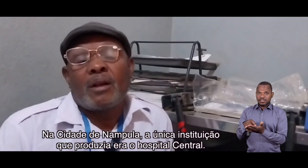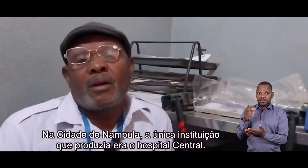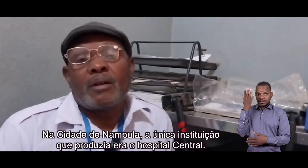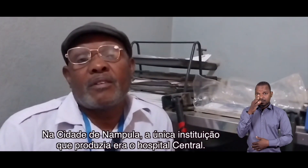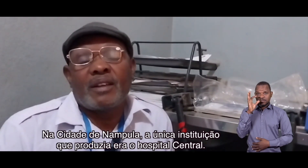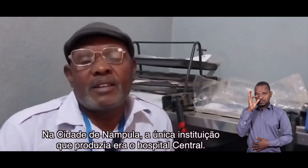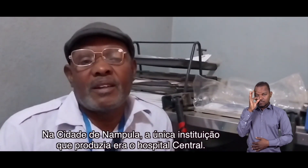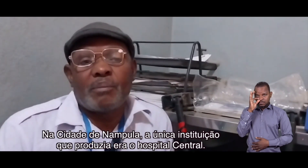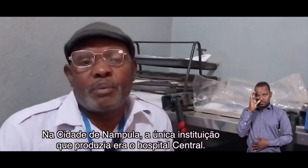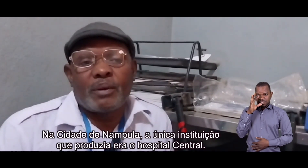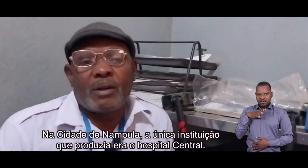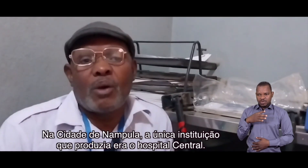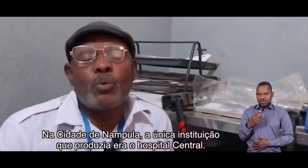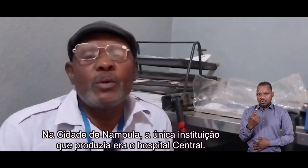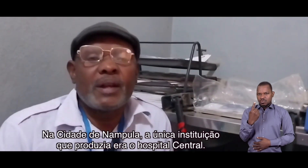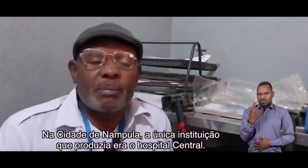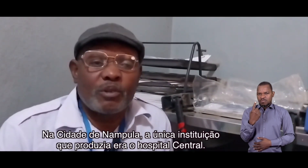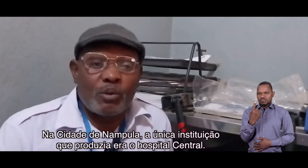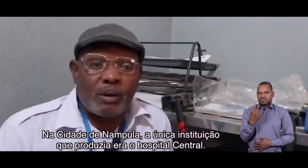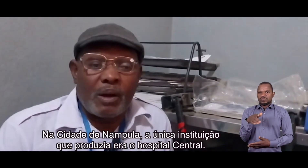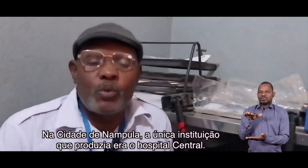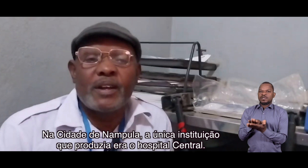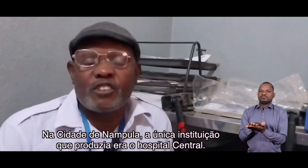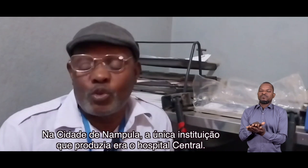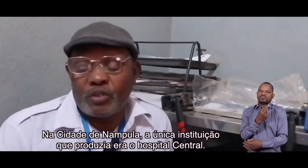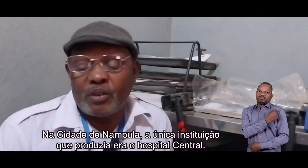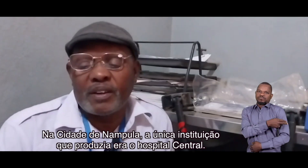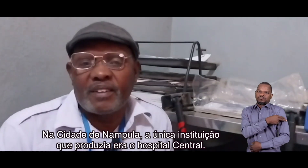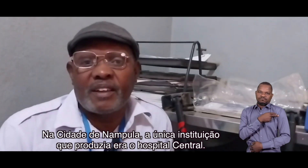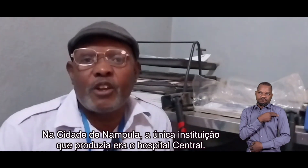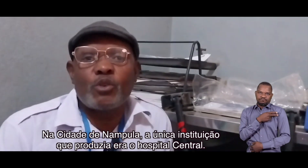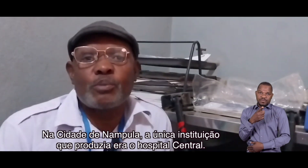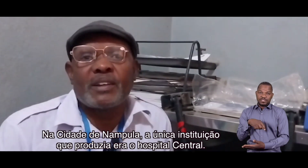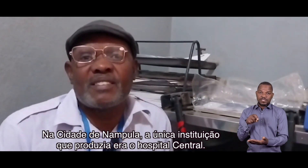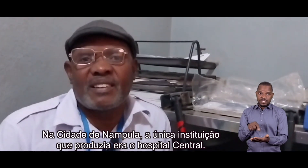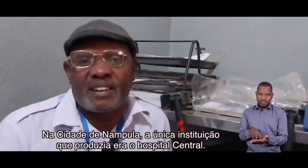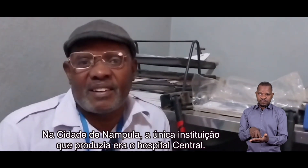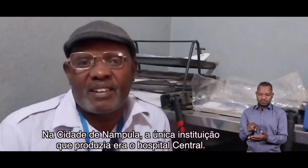na cidade de Nampula a única pessoa a única instituição que eu ia dizer era o hospital central